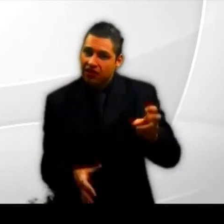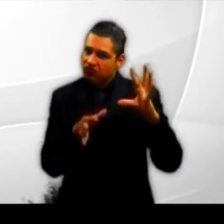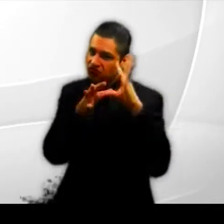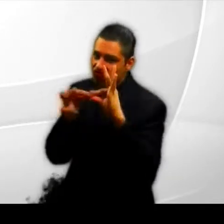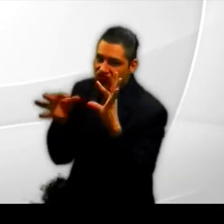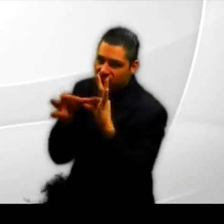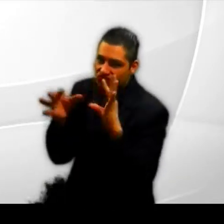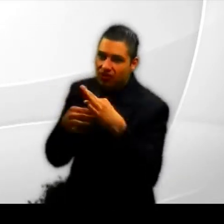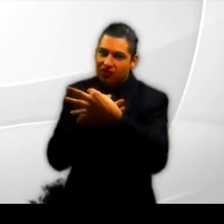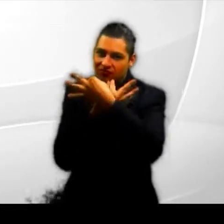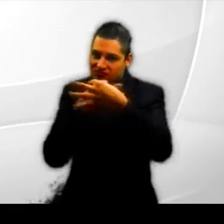1.